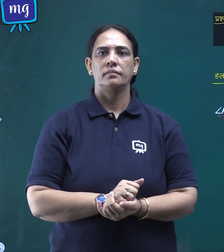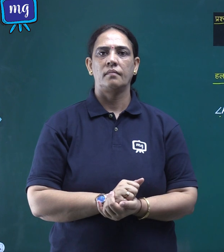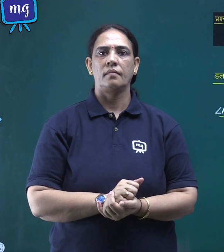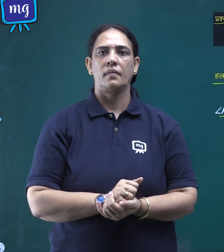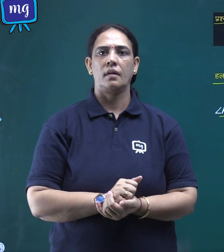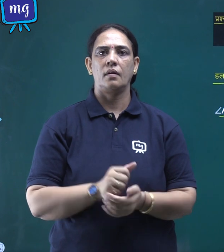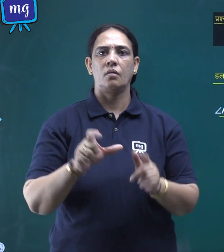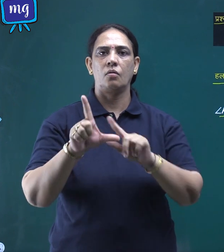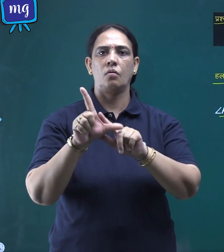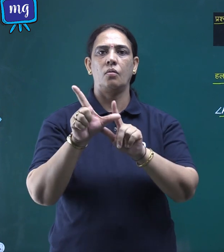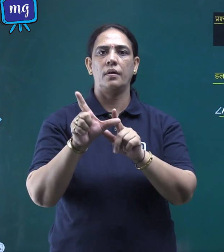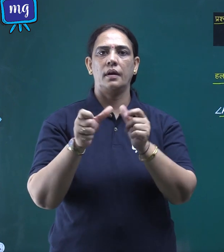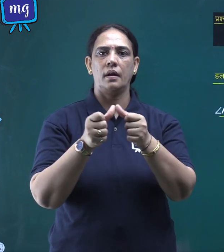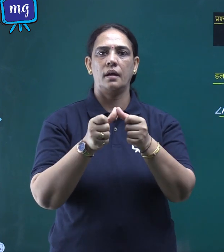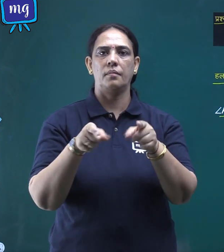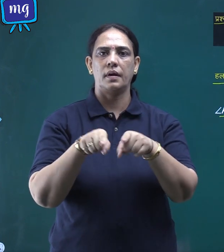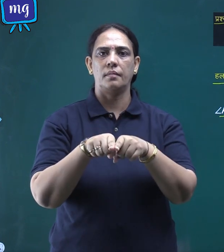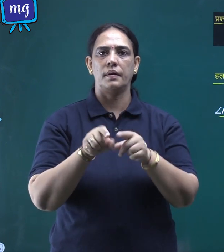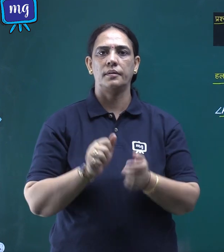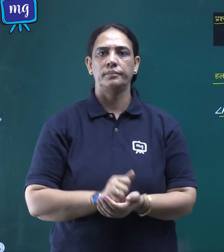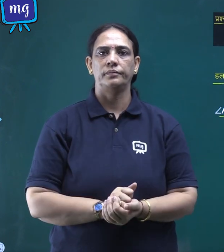कोण ए बराबर